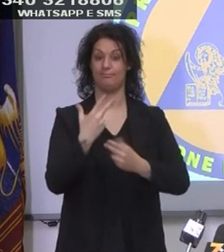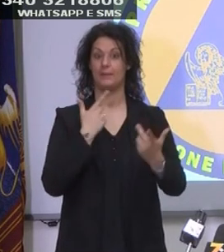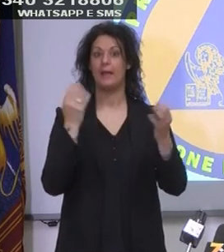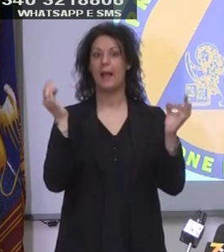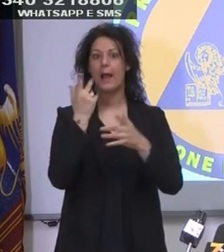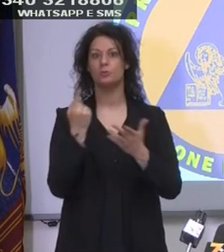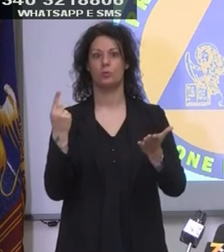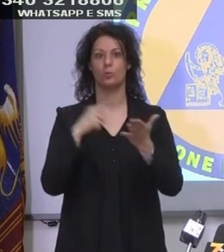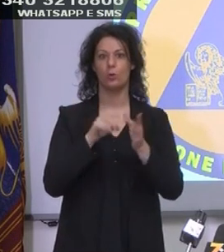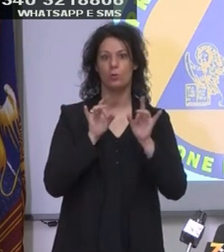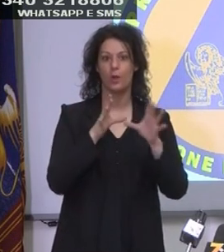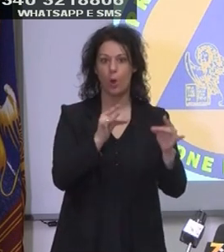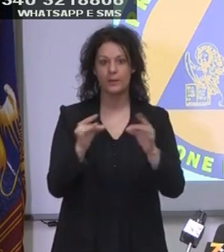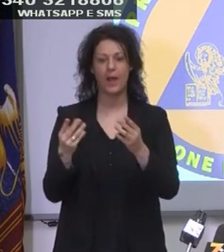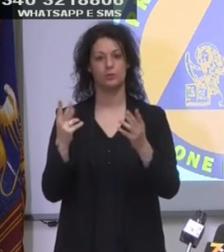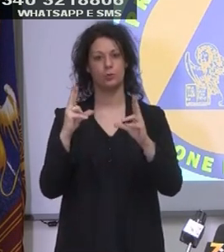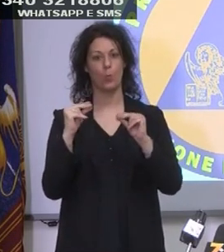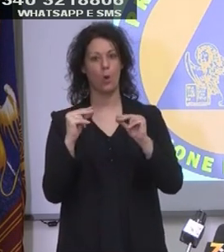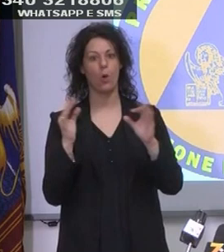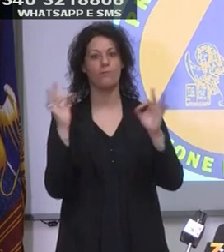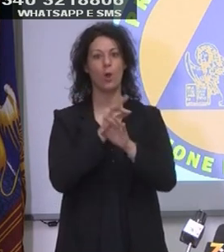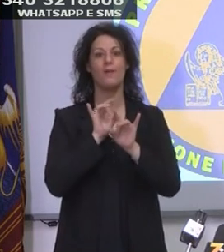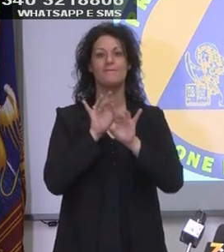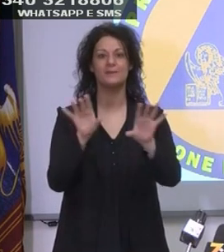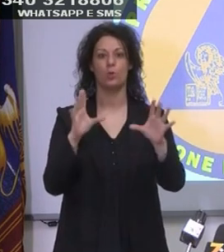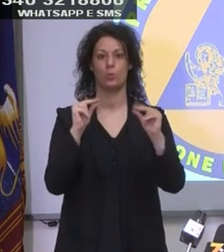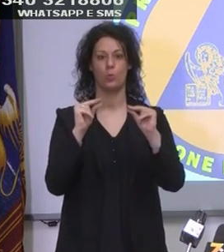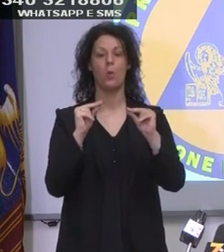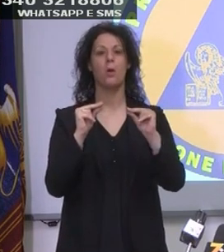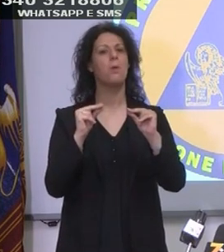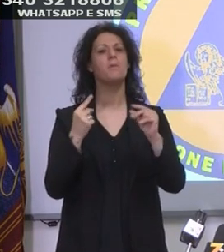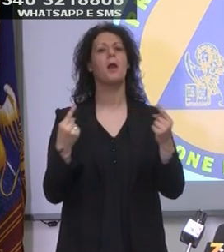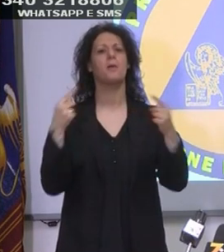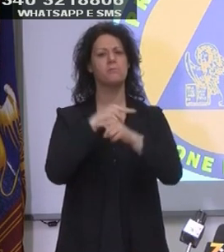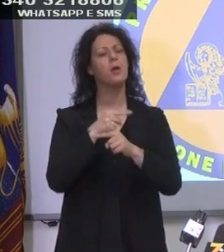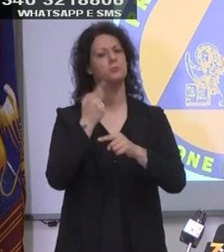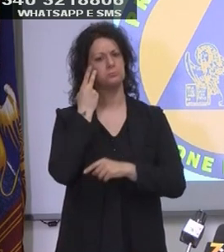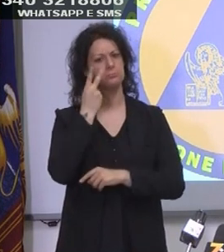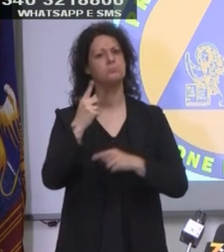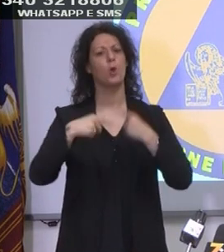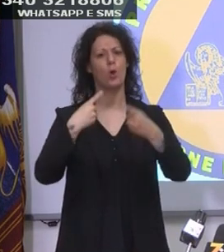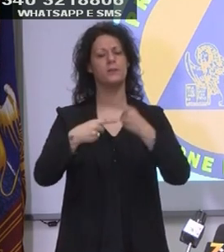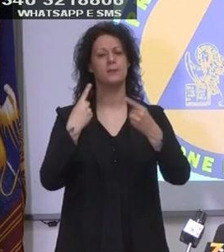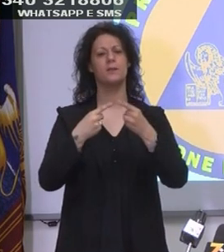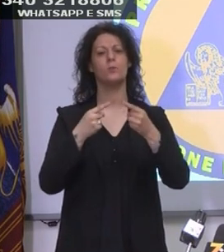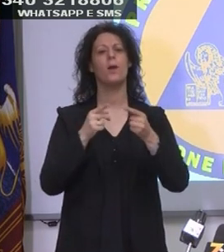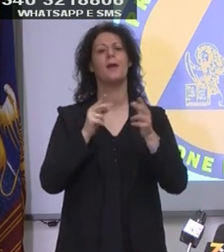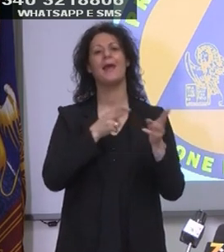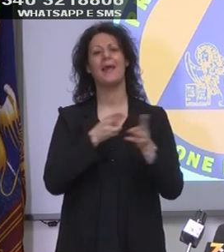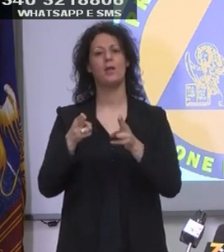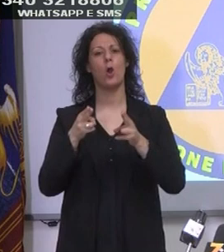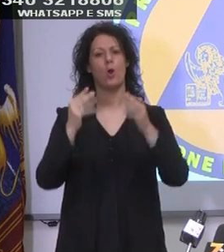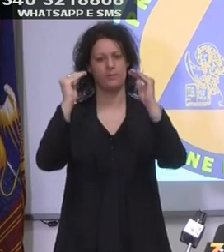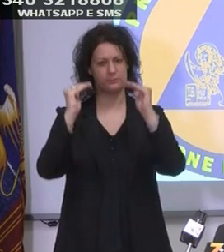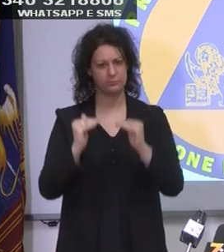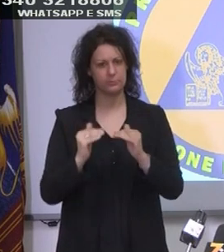di reinfezioni o di nuovi contagi. Oggettivamente stanno calando drasticamente i ricoveri, calano le